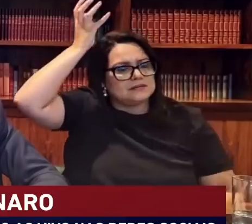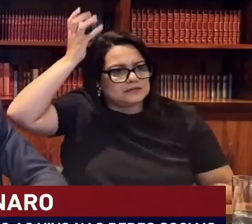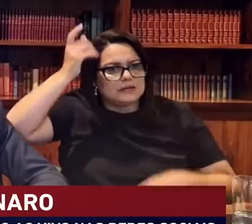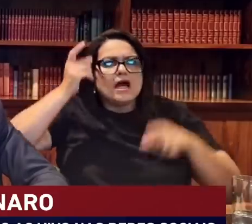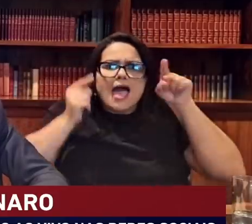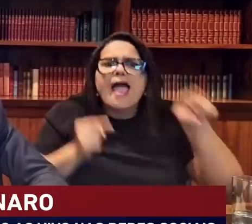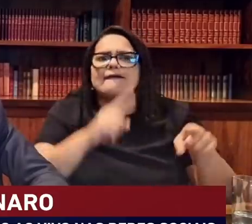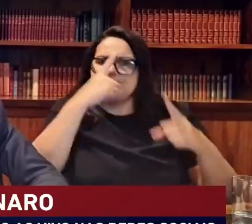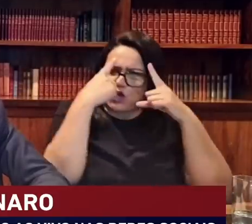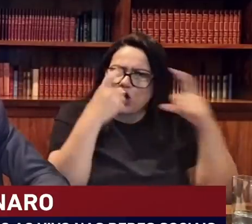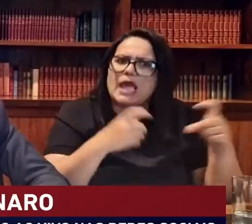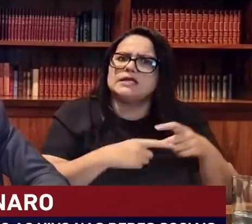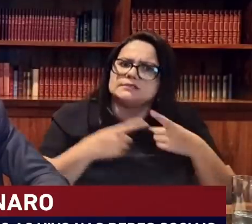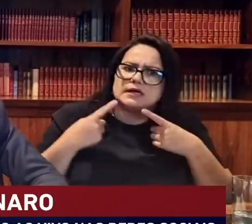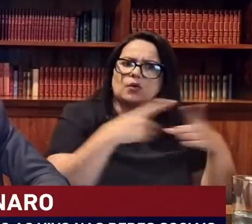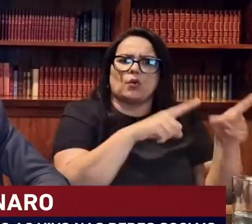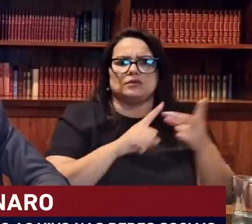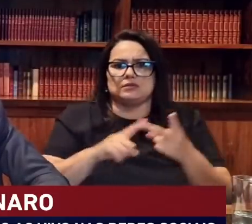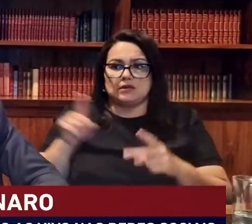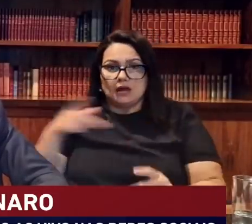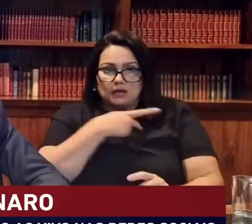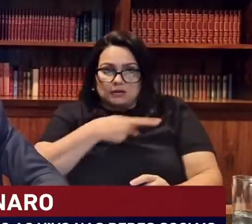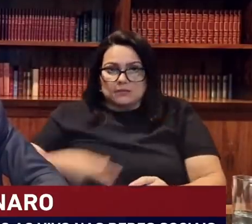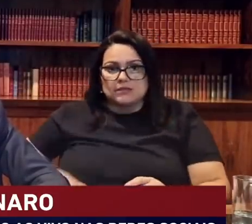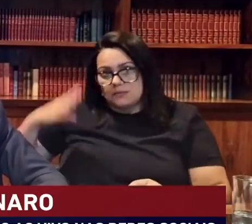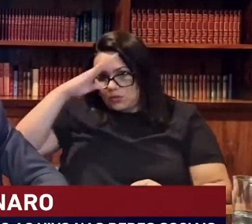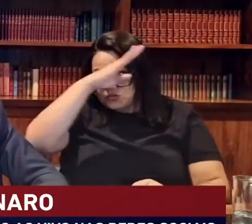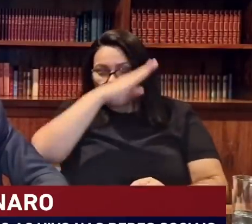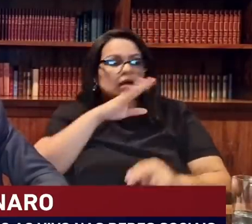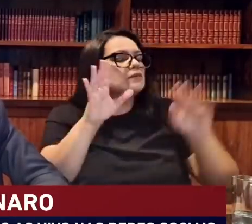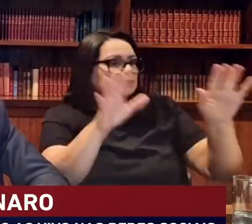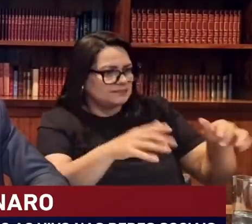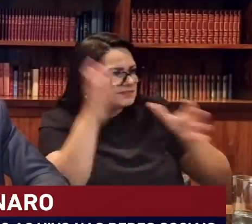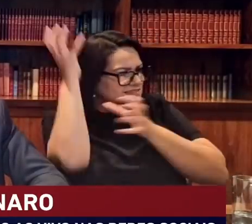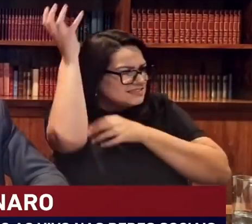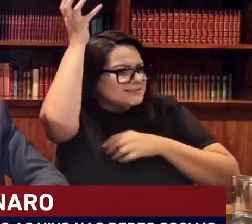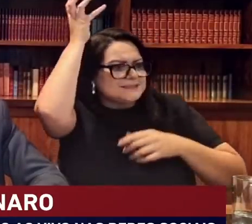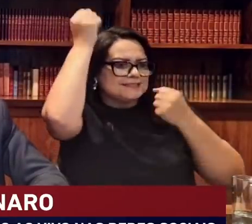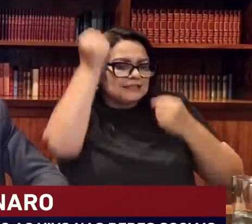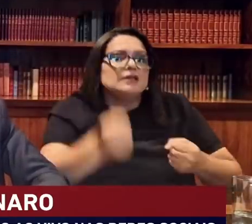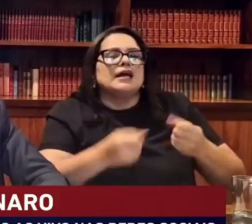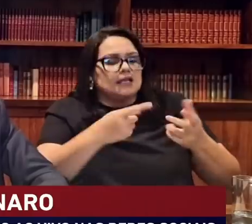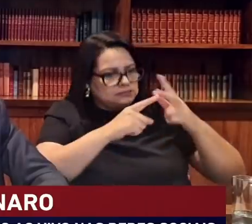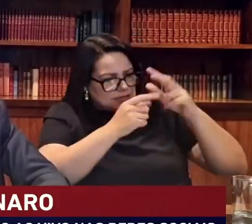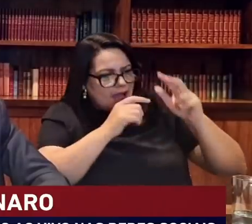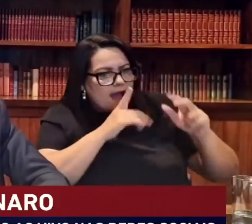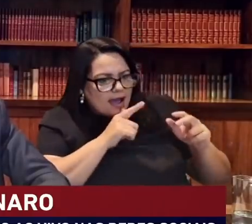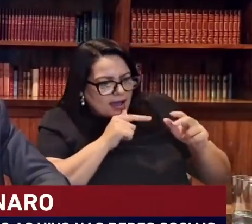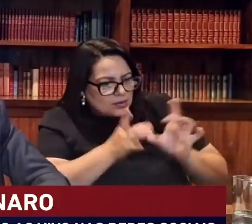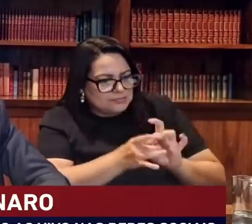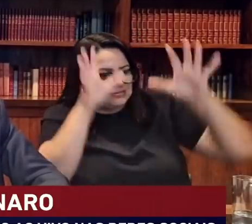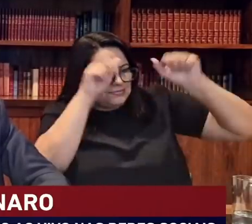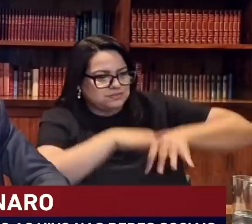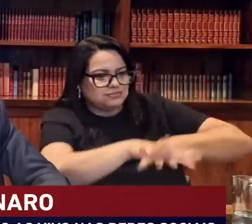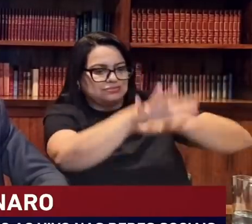violência contra a mulher. Quando o presidente Bolsonaro leva água para mulheres no Nordeste, ele está mostrando maior respeito